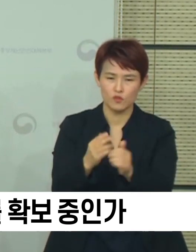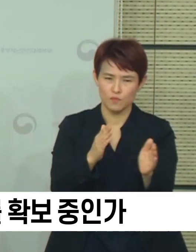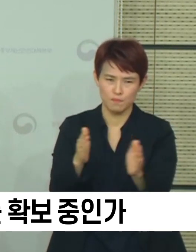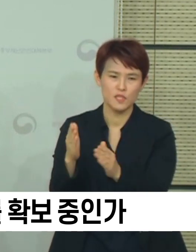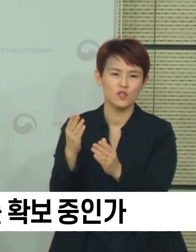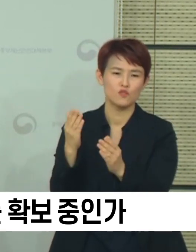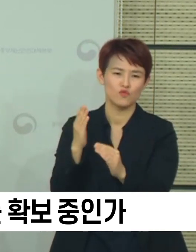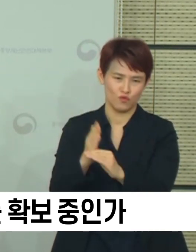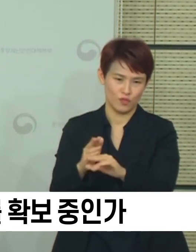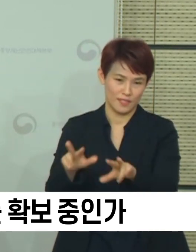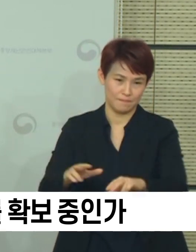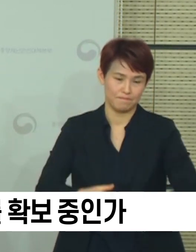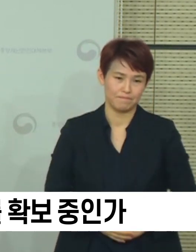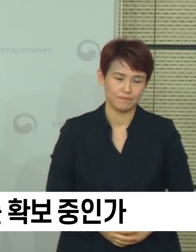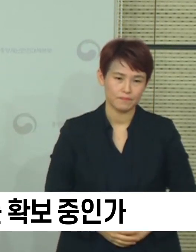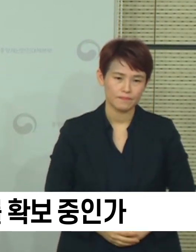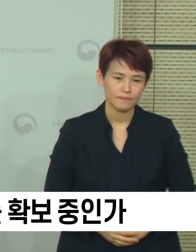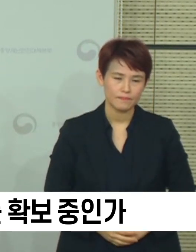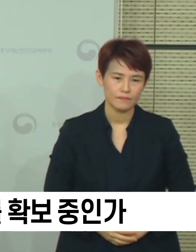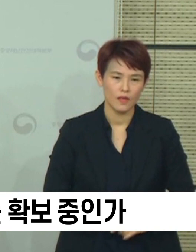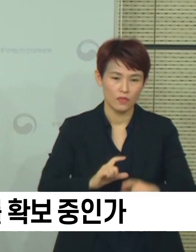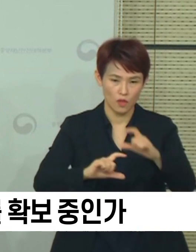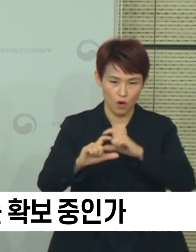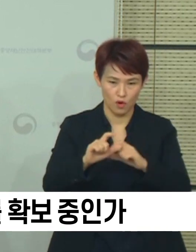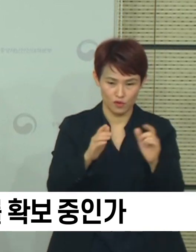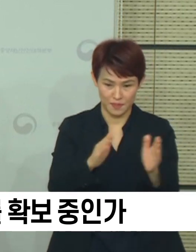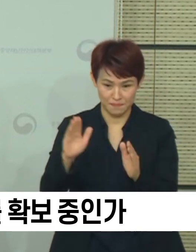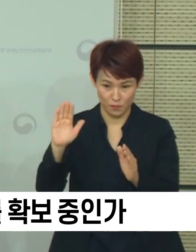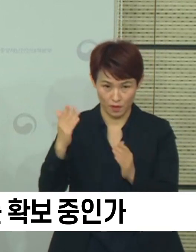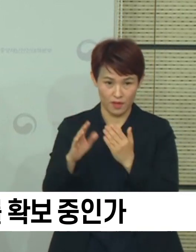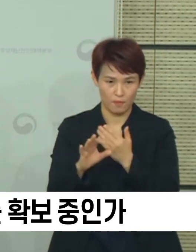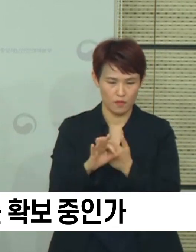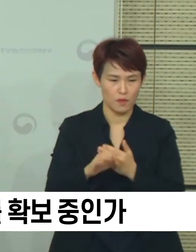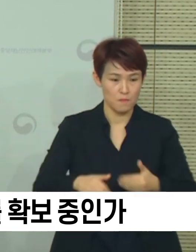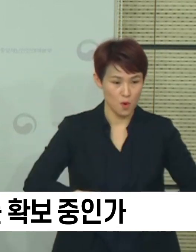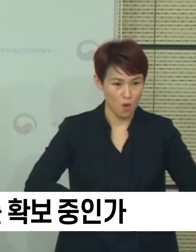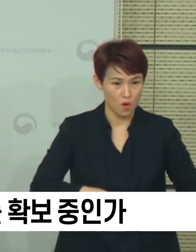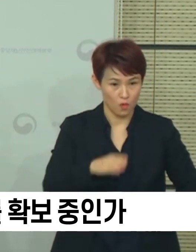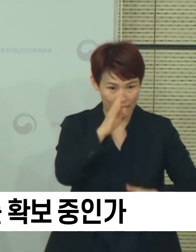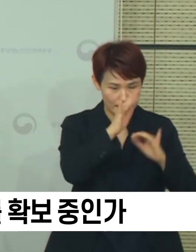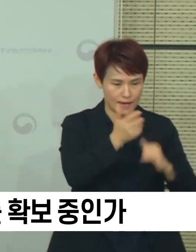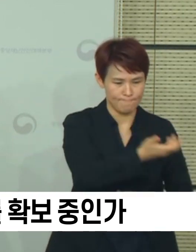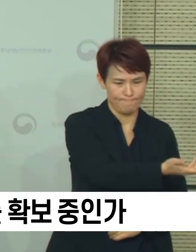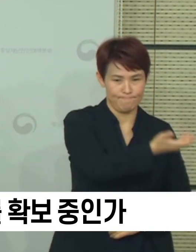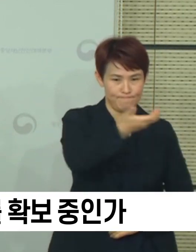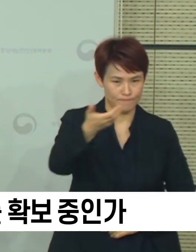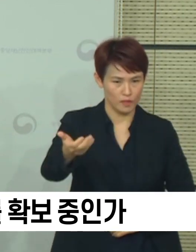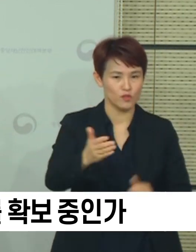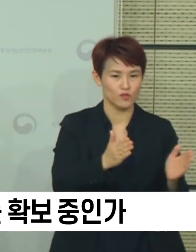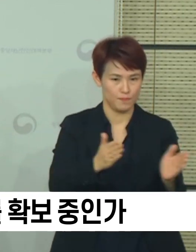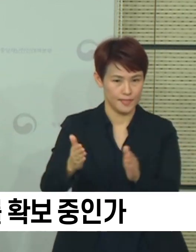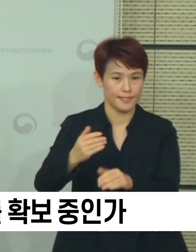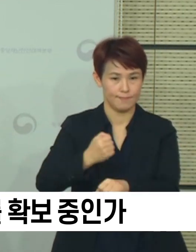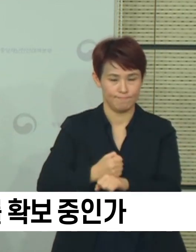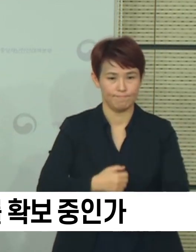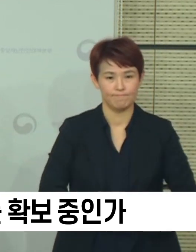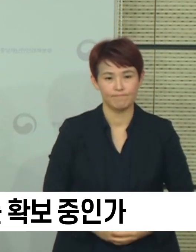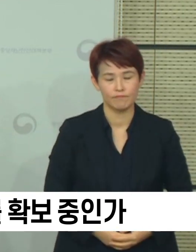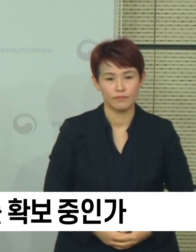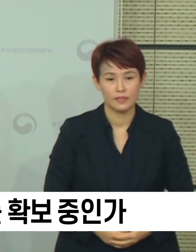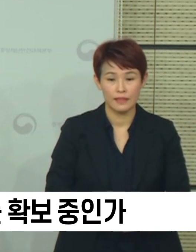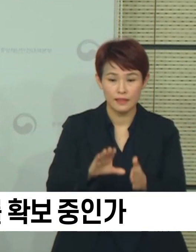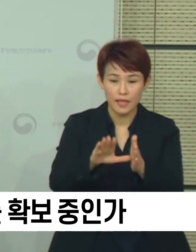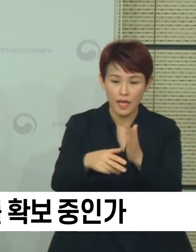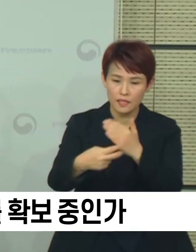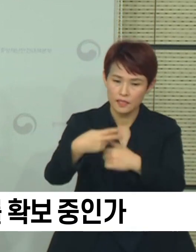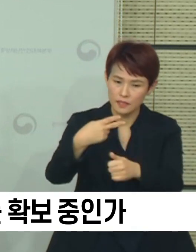이미 확보를 했고 추가적인 확보가 되면 필요한 환자들이 전원을 할 수 있는 준비는 갖추게 되고 그 경우